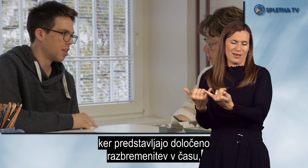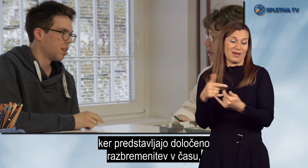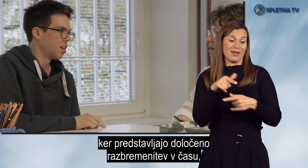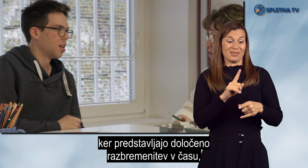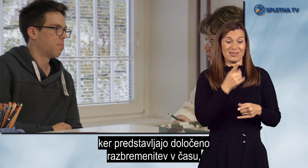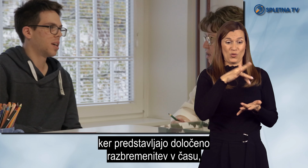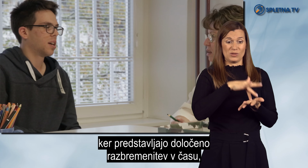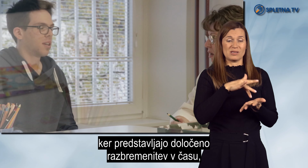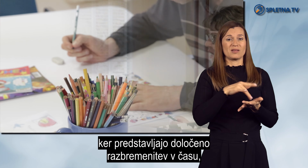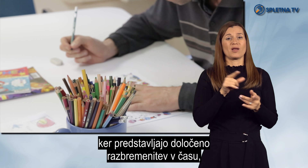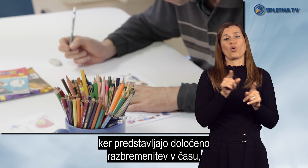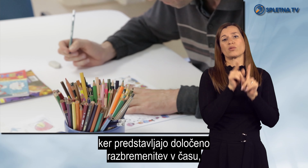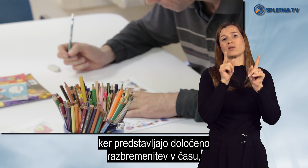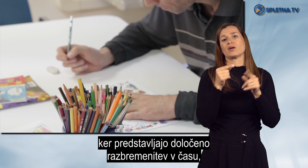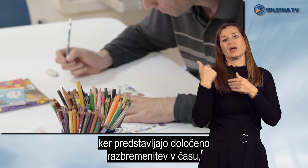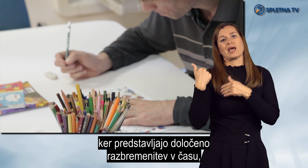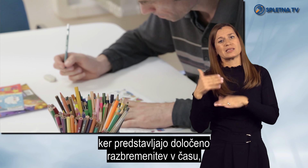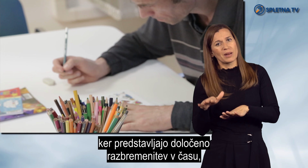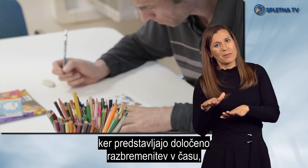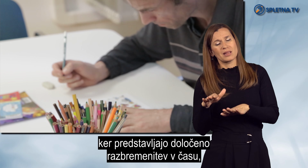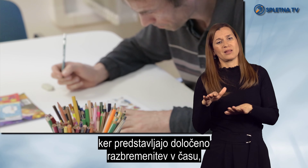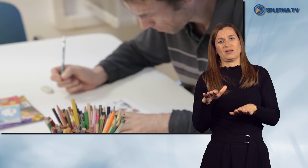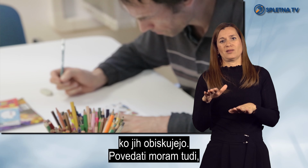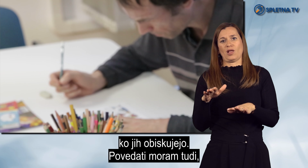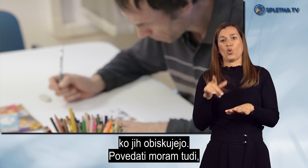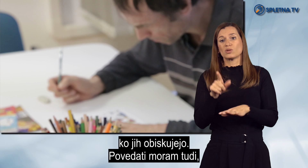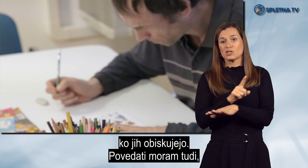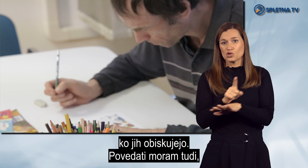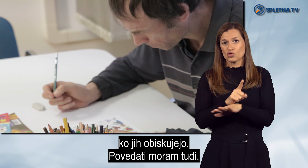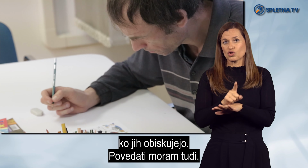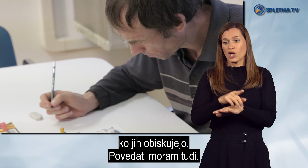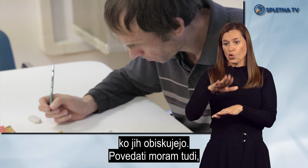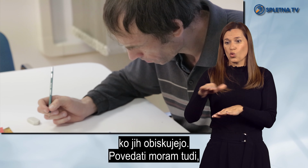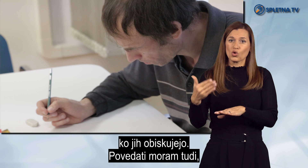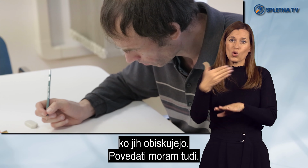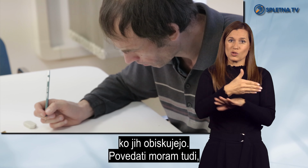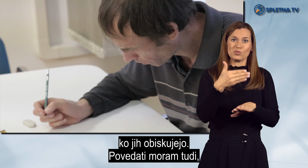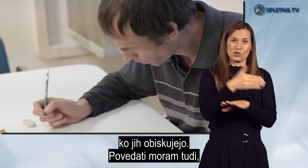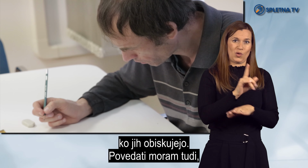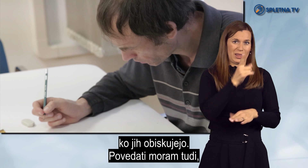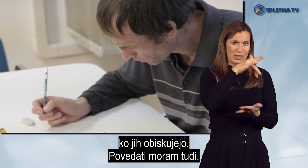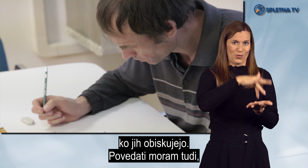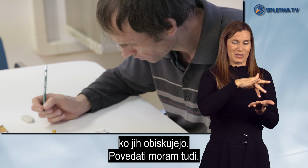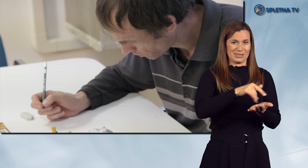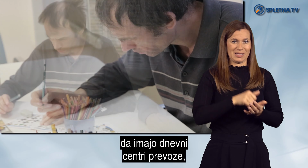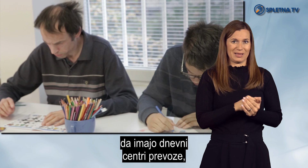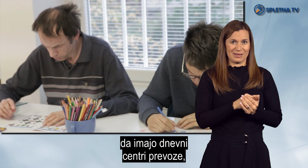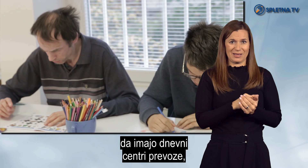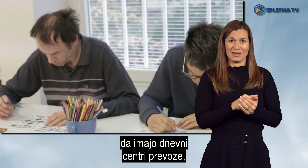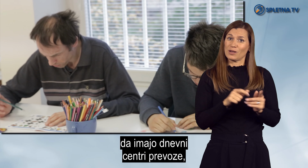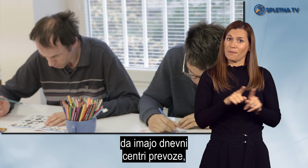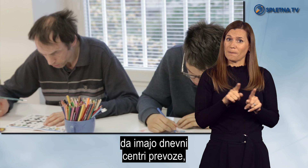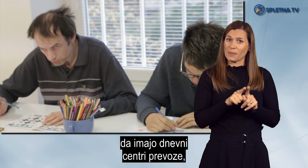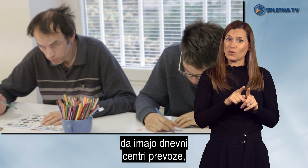predstavljajo določeno razbremenitev za čas, ko jih obiskujejo. Tudi moram povedati, da